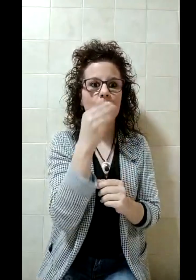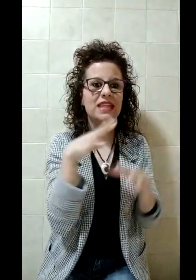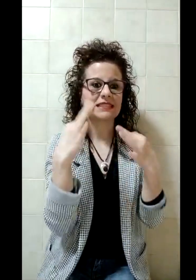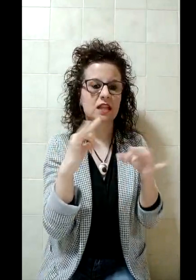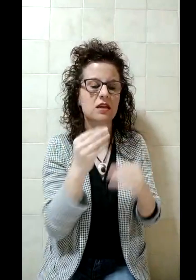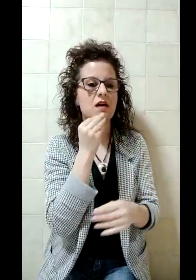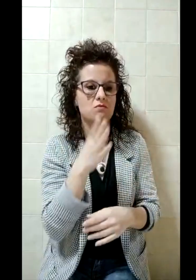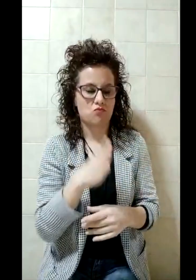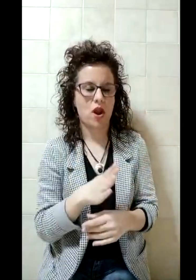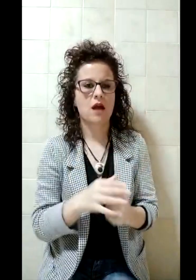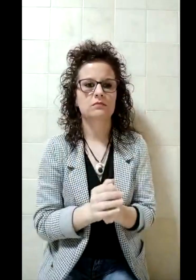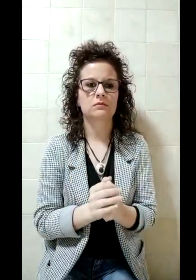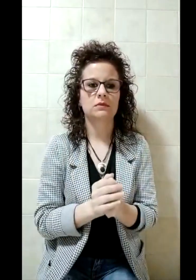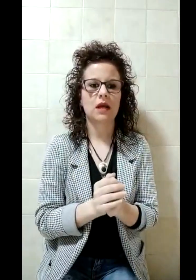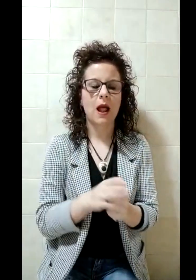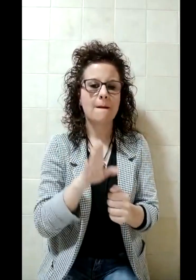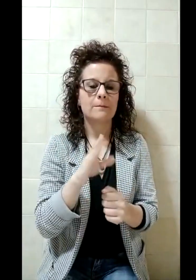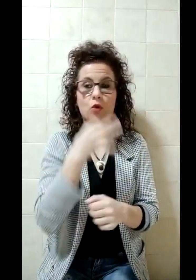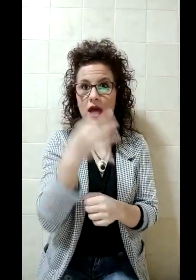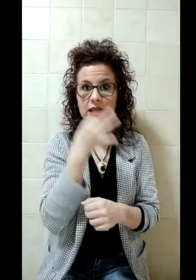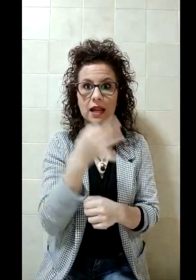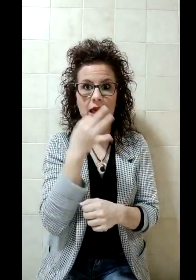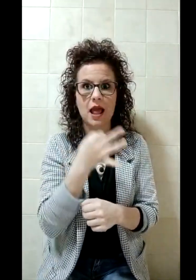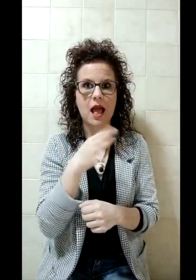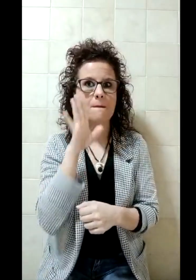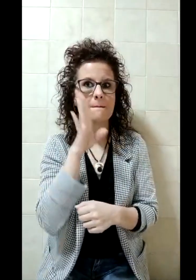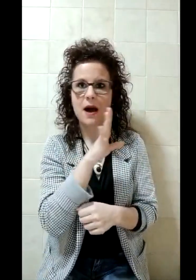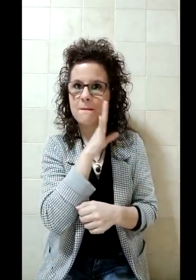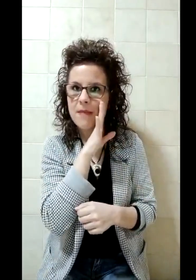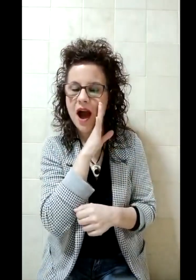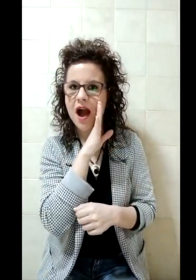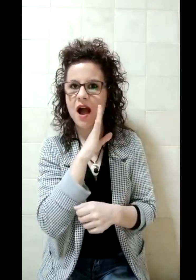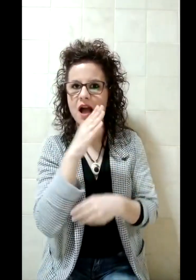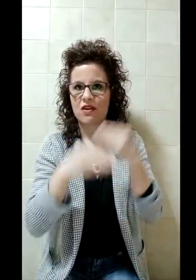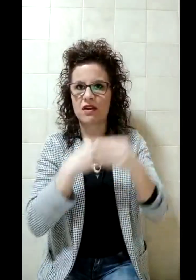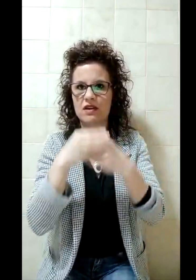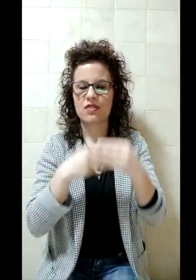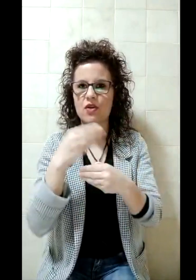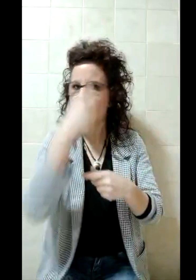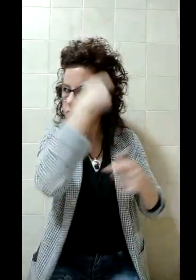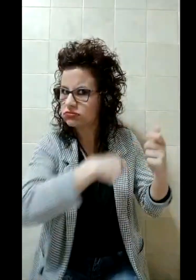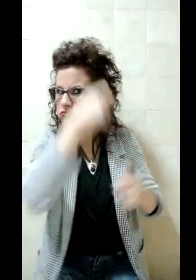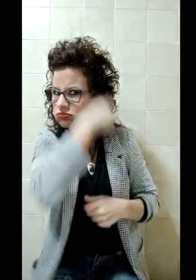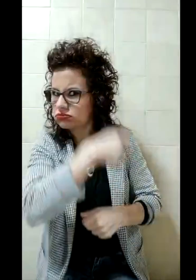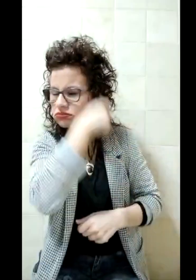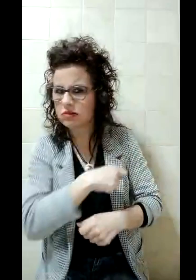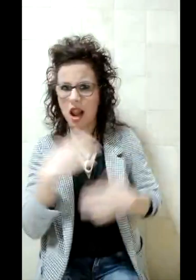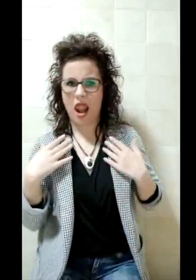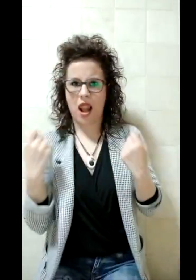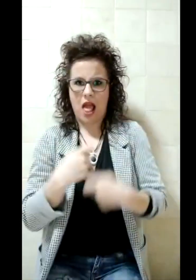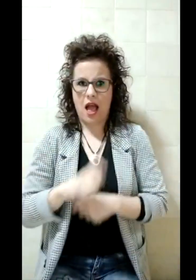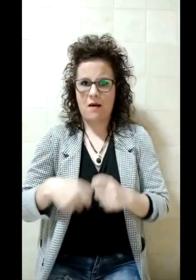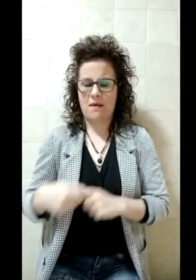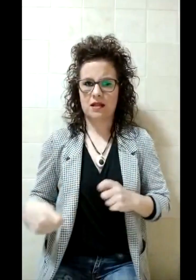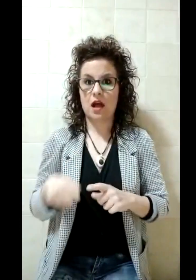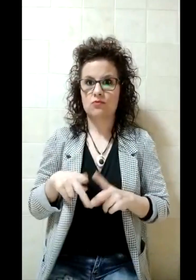La comida fue sencilla y saludable. Por la tarde, la madre de Mark empezó a cepillarlo por todas partes. Le